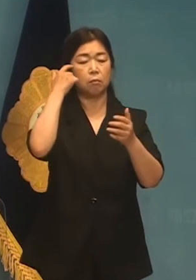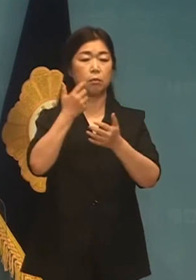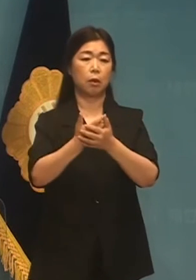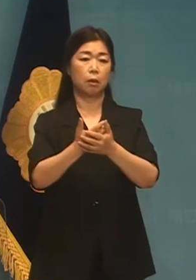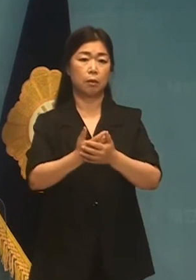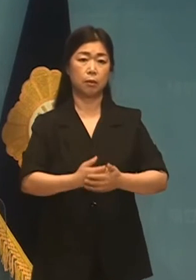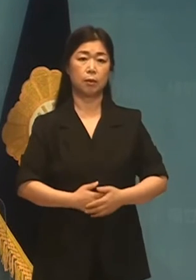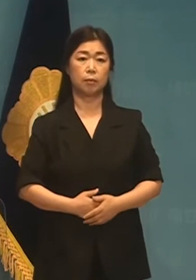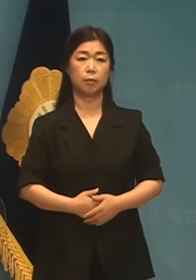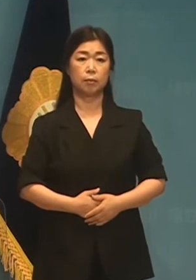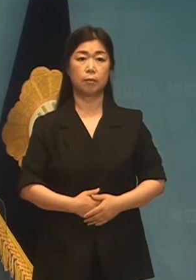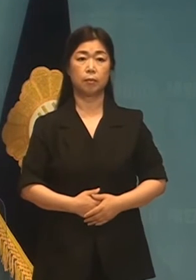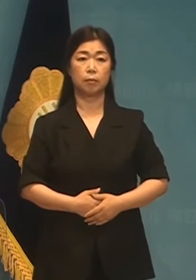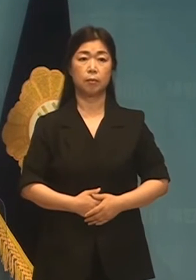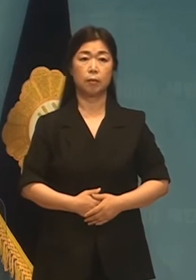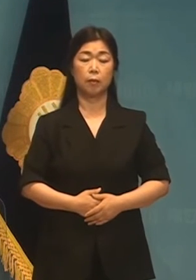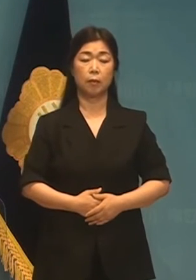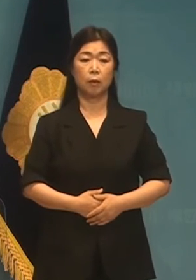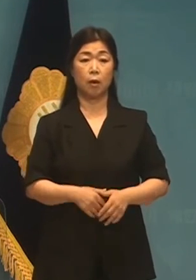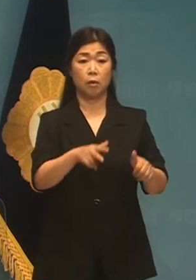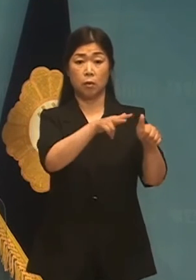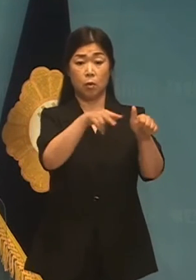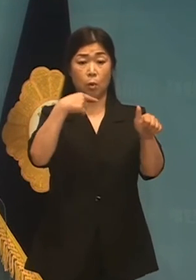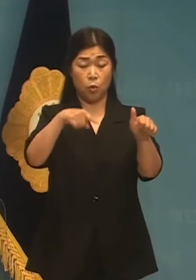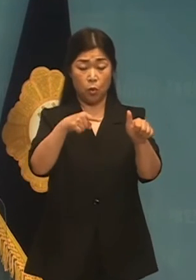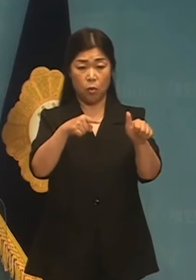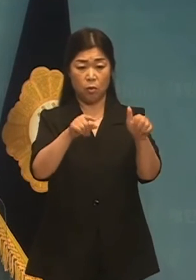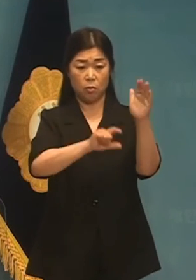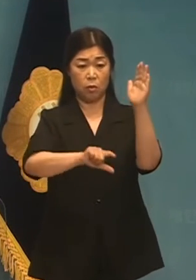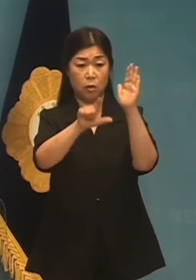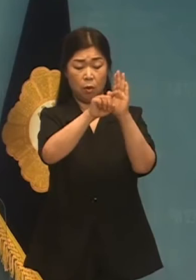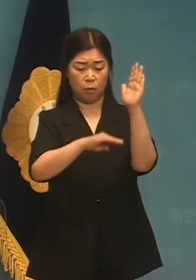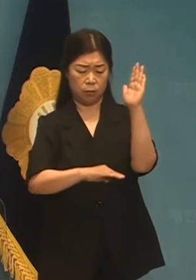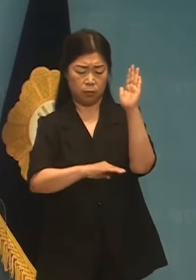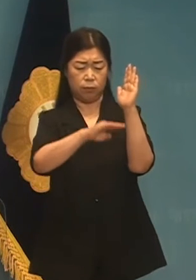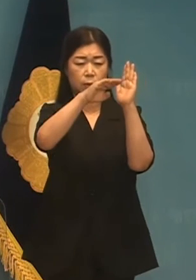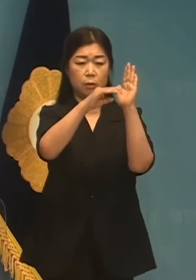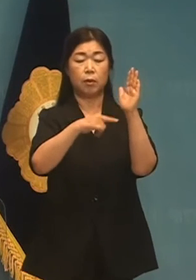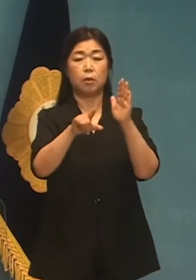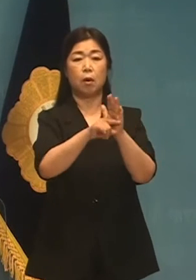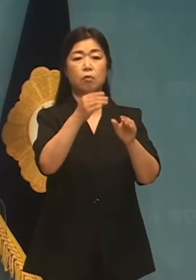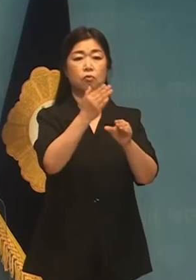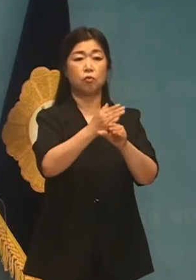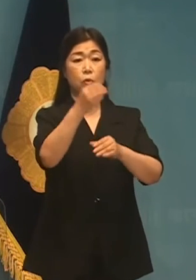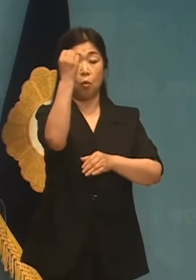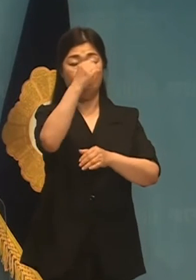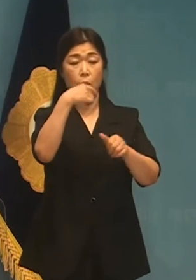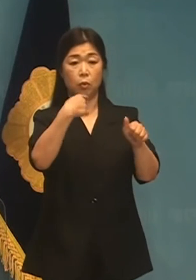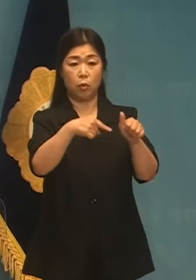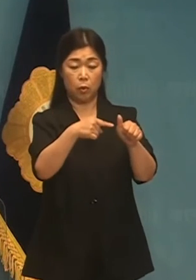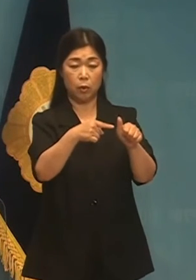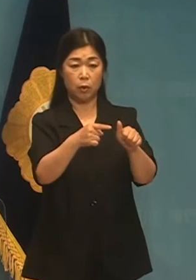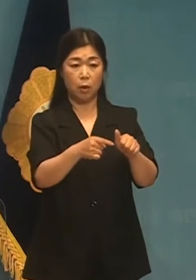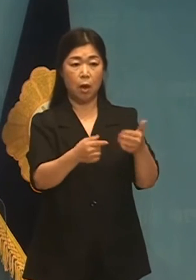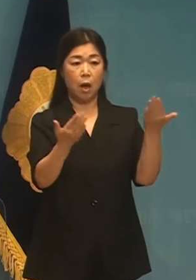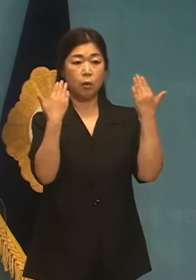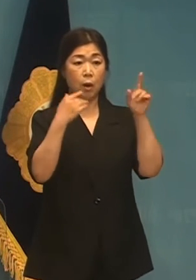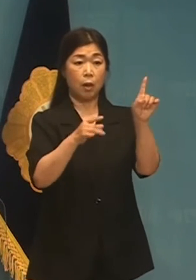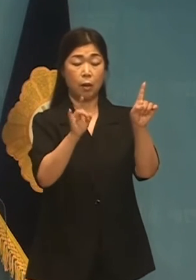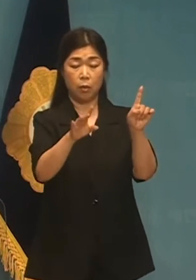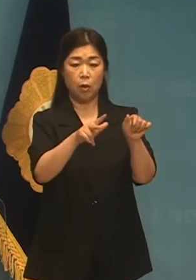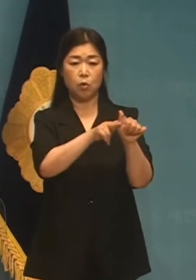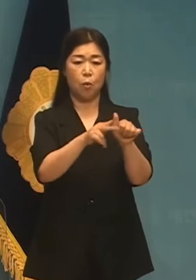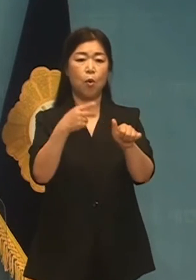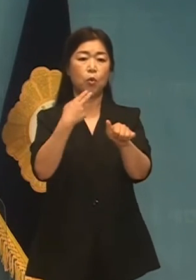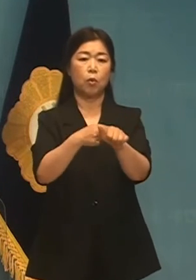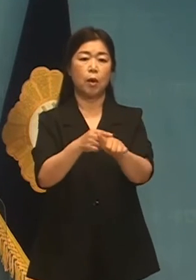충격적인 상황입니다. 정보 교육의 질을 높이기 위해 중고교 기준 1개교 1정보교사